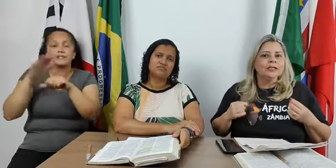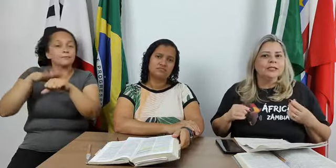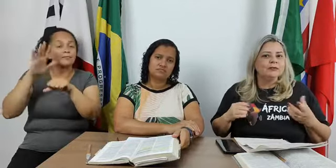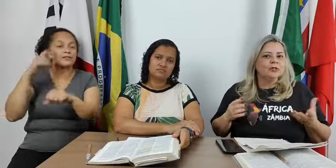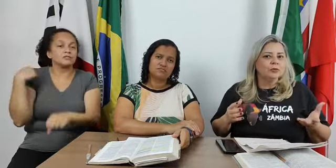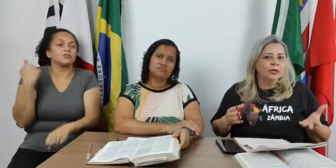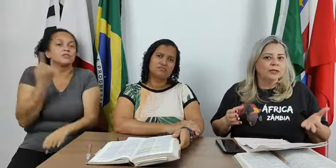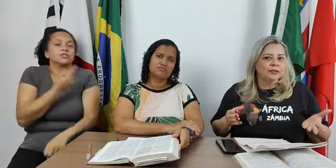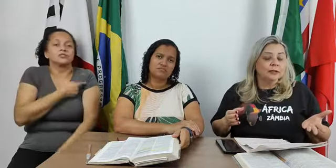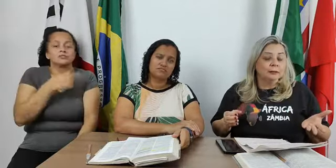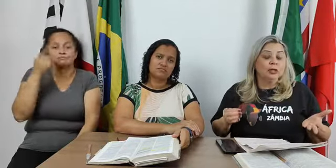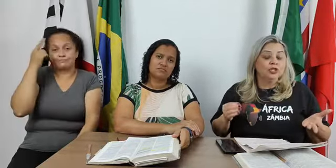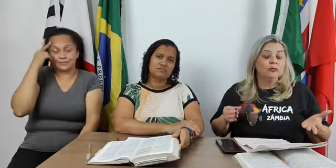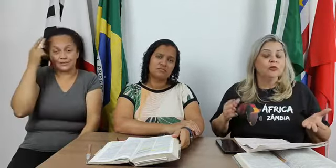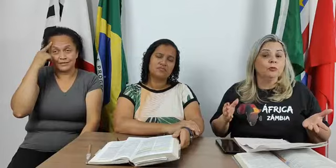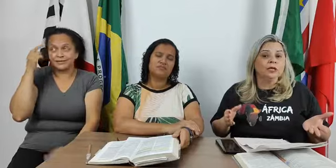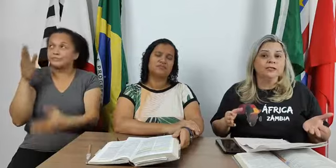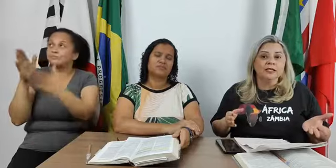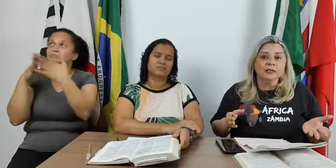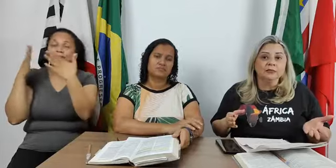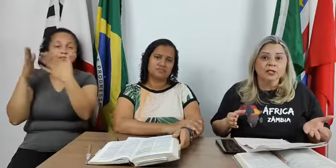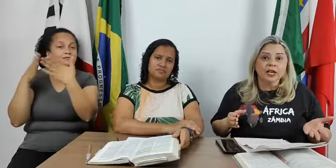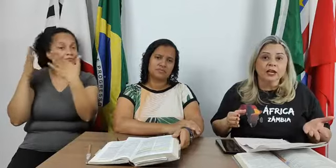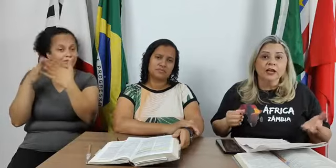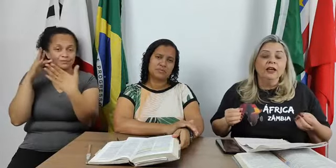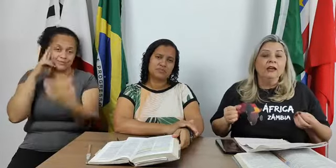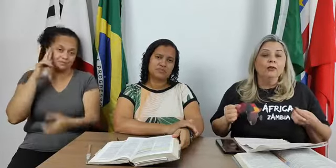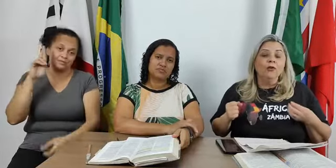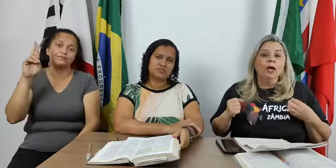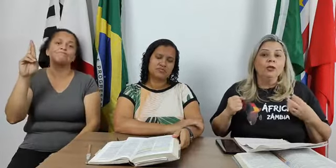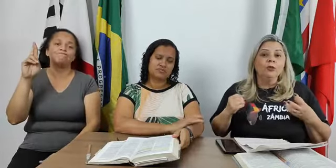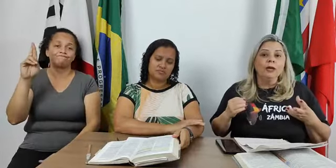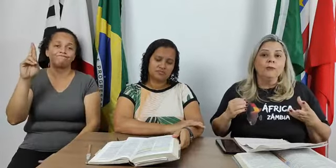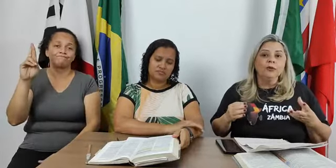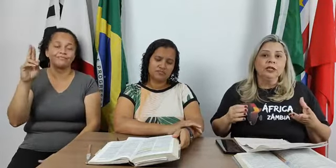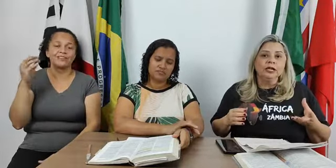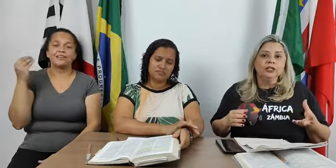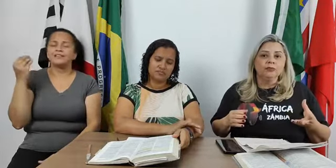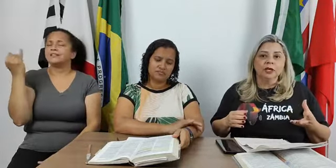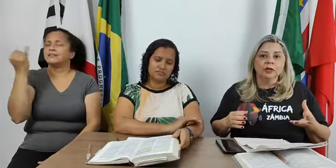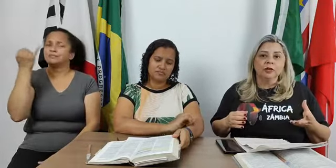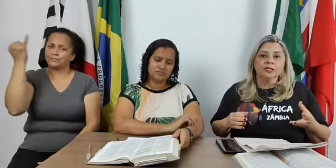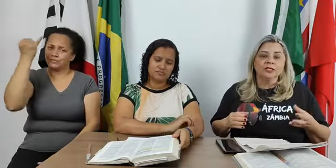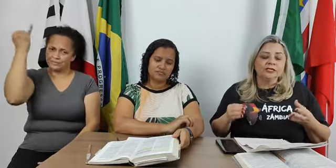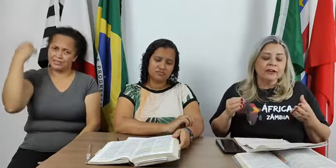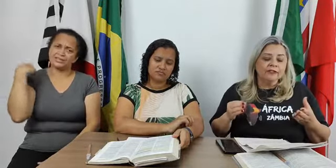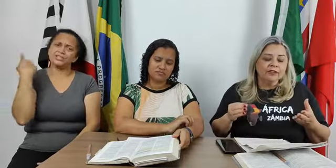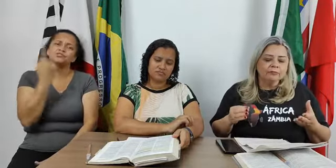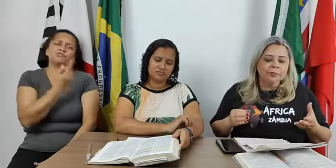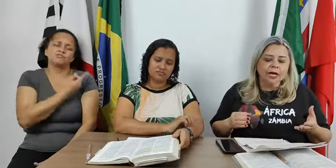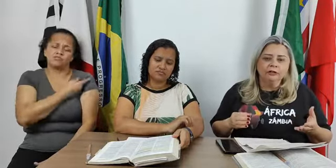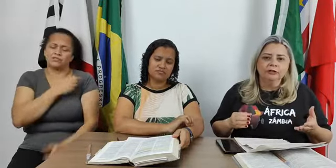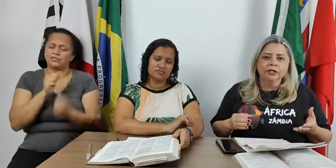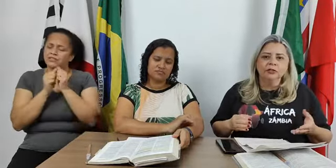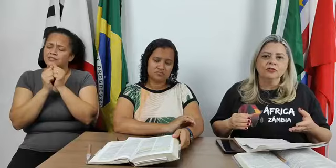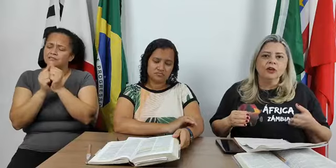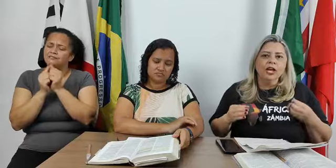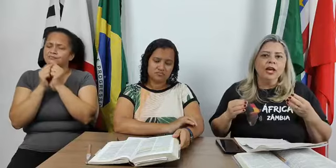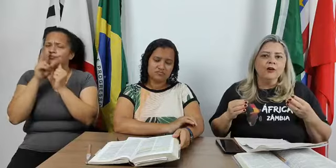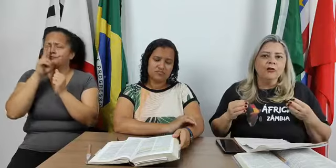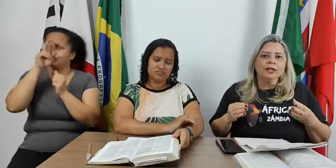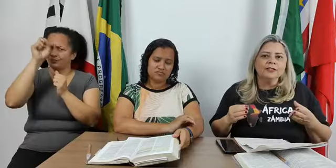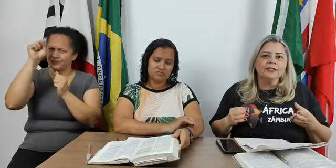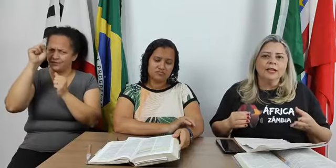que pensamos ou pedimos ou pensamos, né? O quanto é importante para nós estar firmado